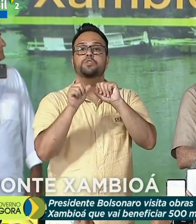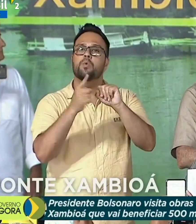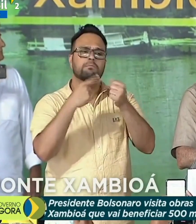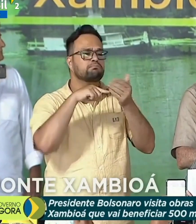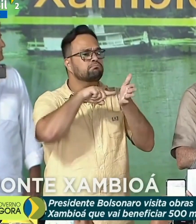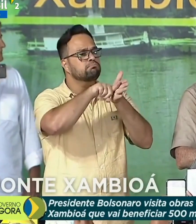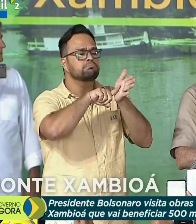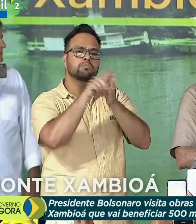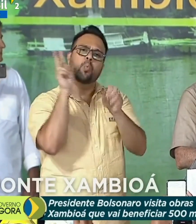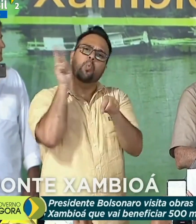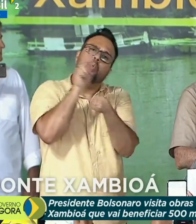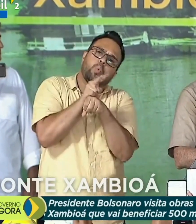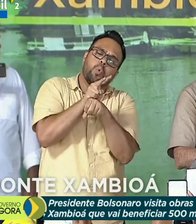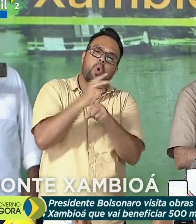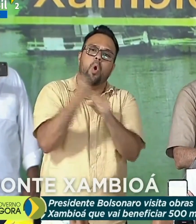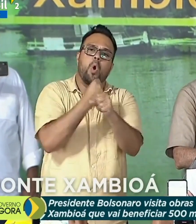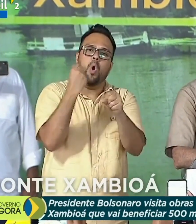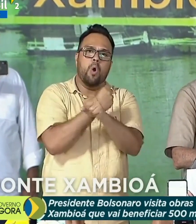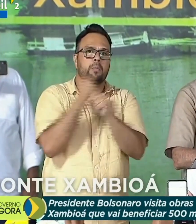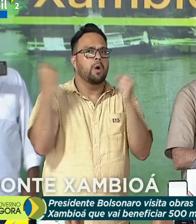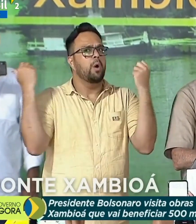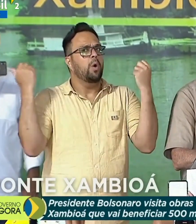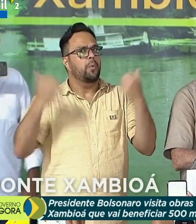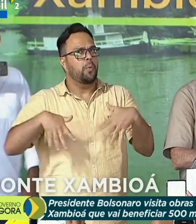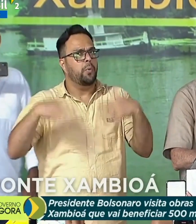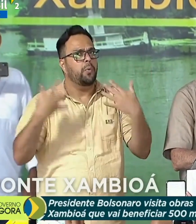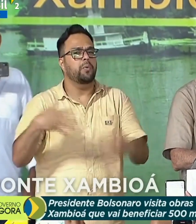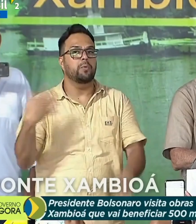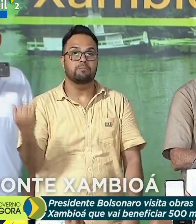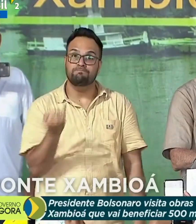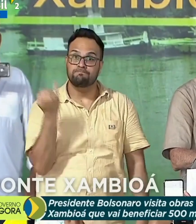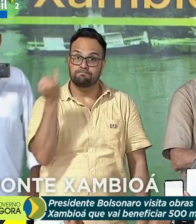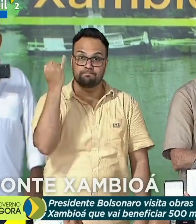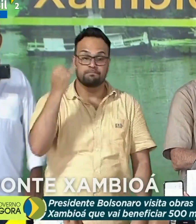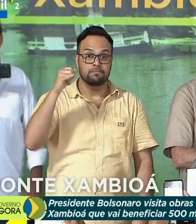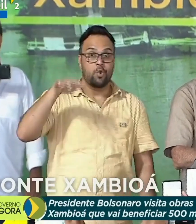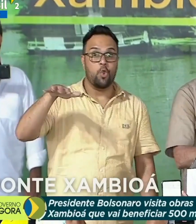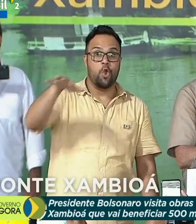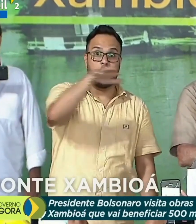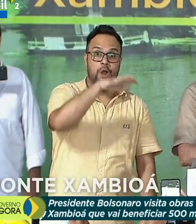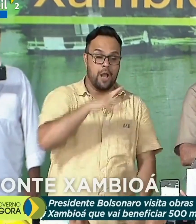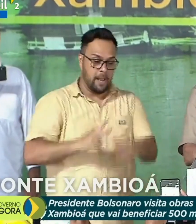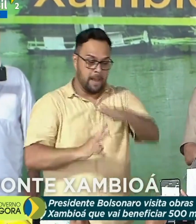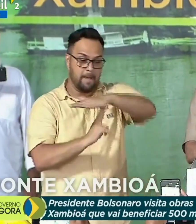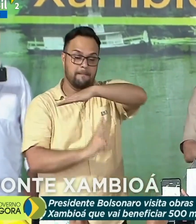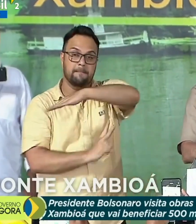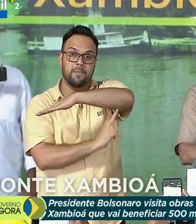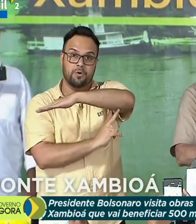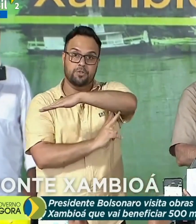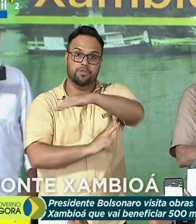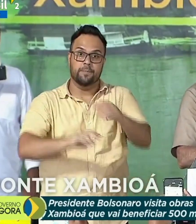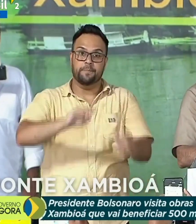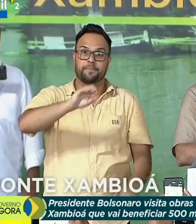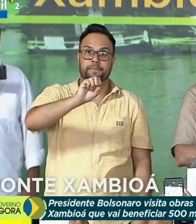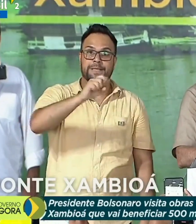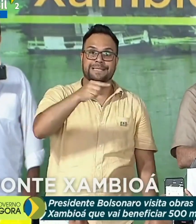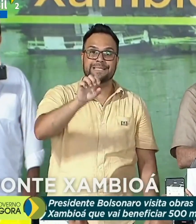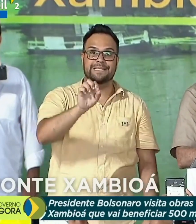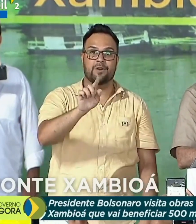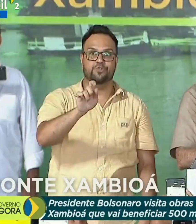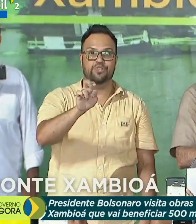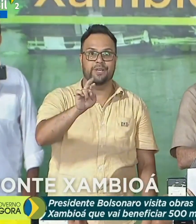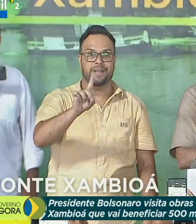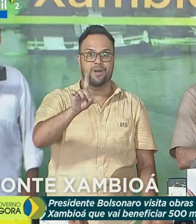uma grande obra para a região. A ponte de São Geraldo a Xambioá.